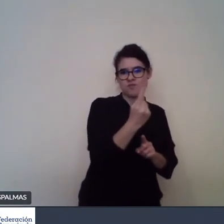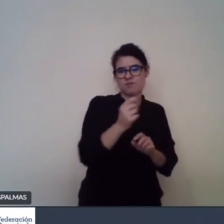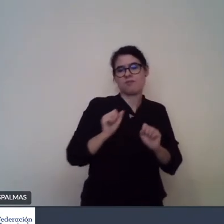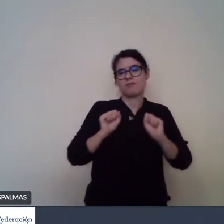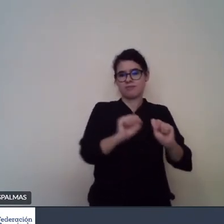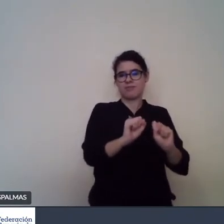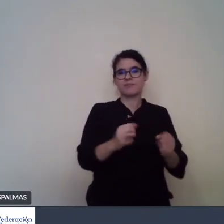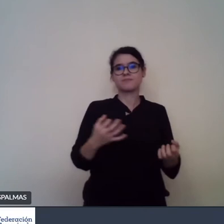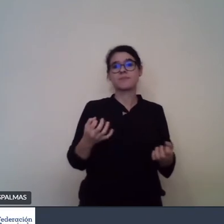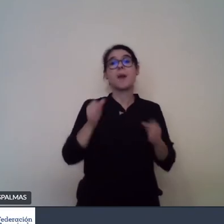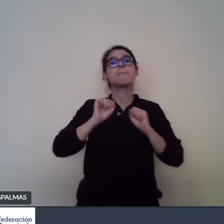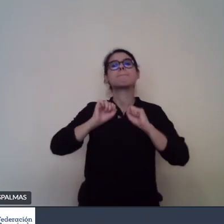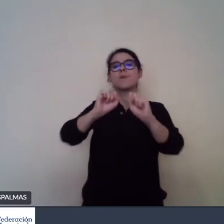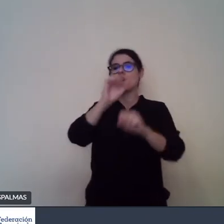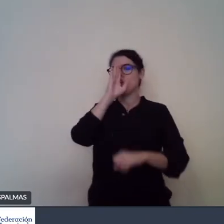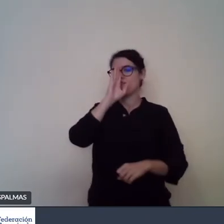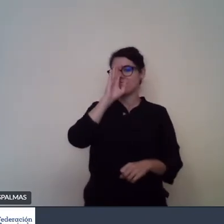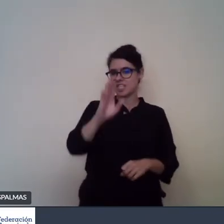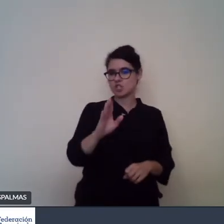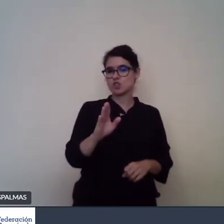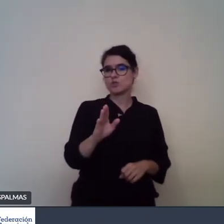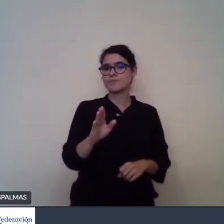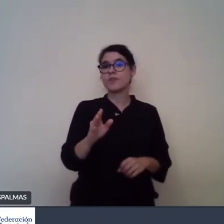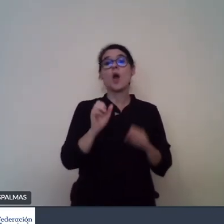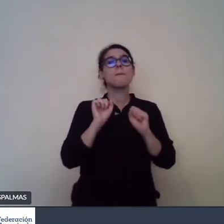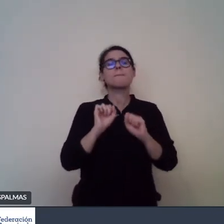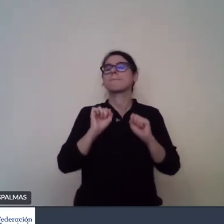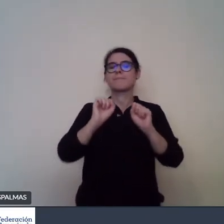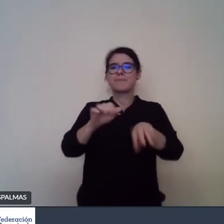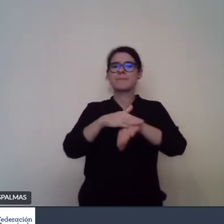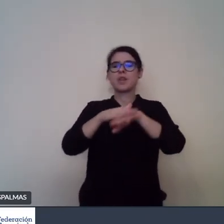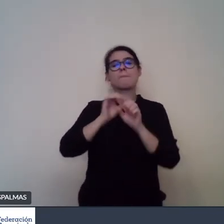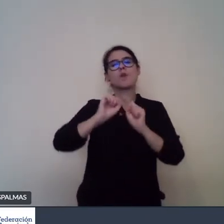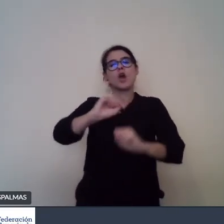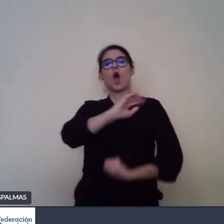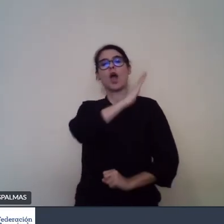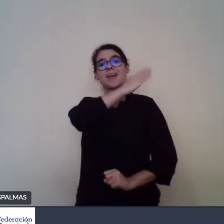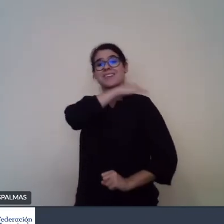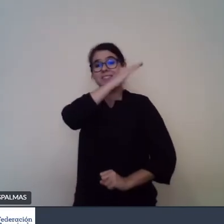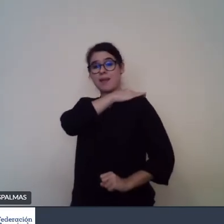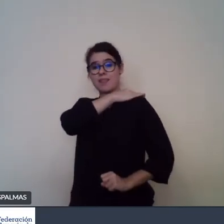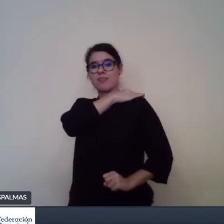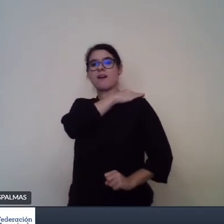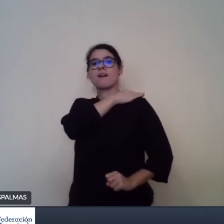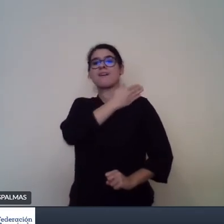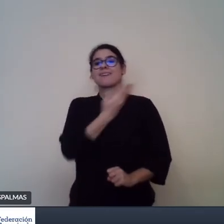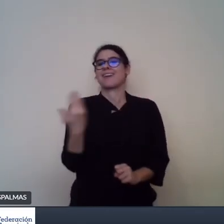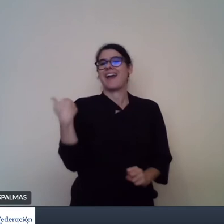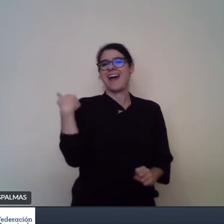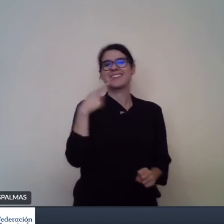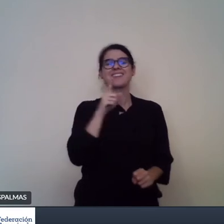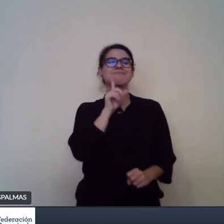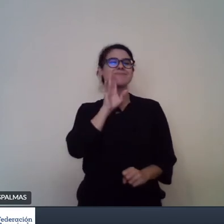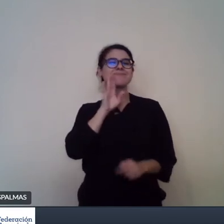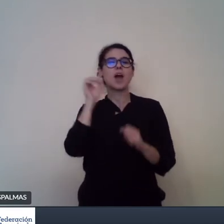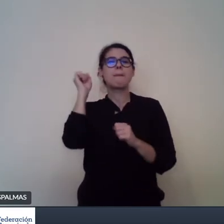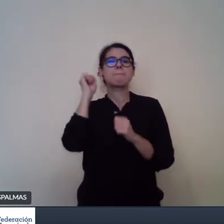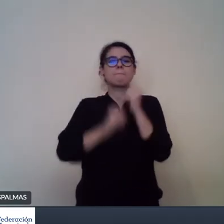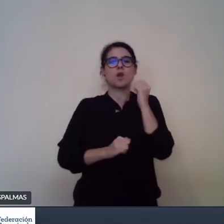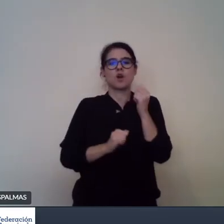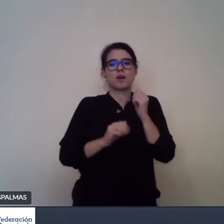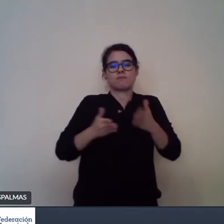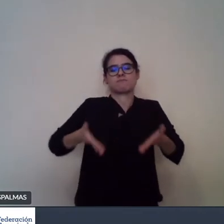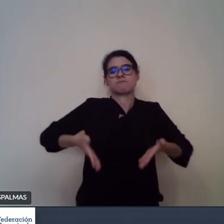Bloqueo directo de nuevo. O sea, perdón, bloqueo en la espalda. Es el roadblock del que hablamos antes. La piedra en el camino, el bloque en el camino